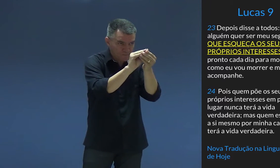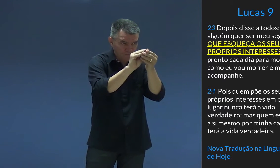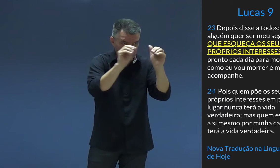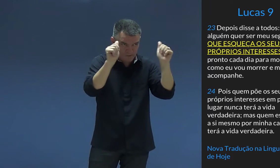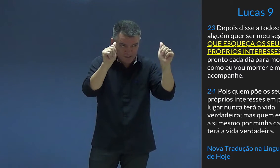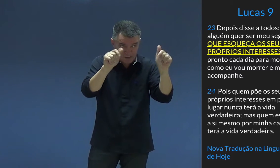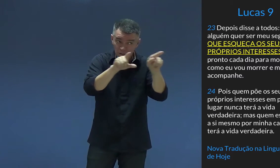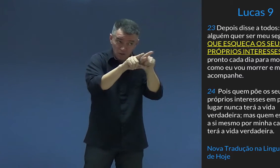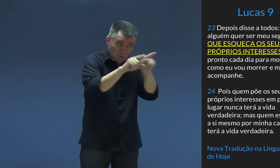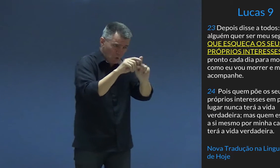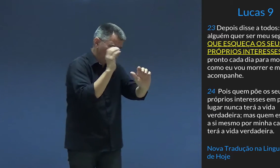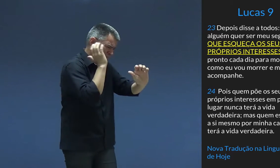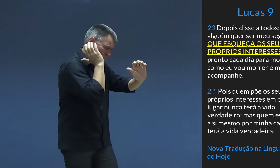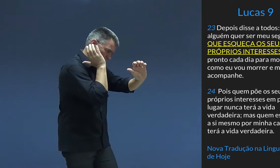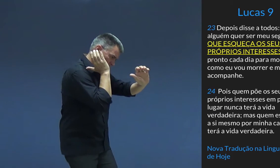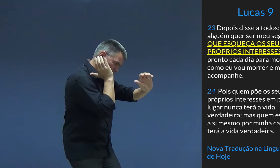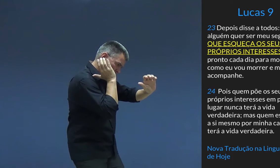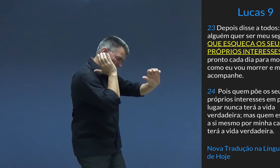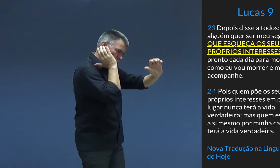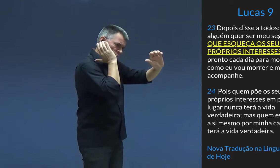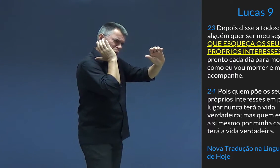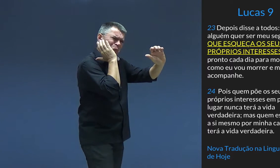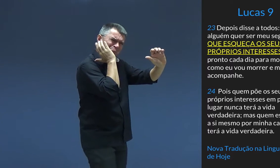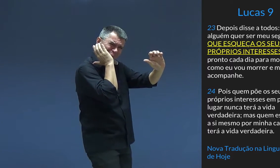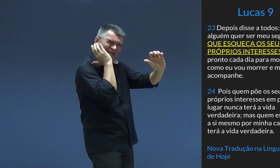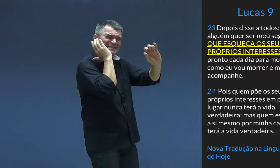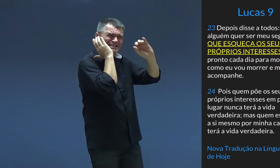interesses. Então, a cruz era isso também.